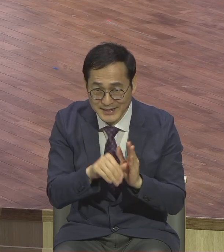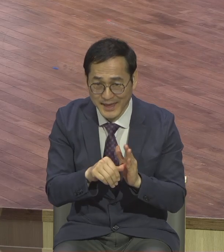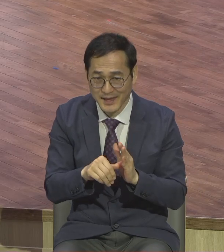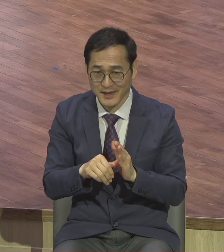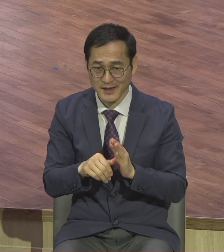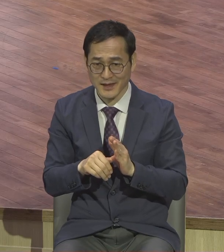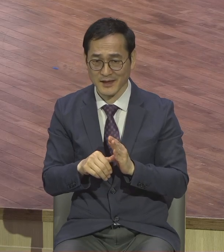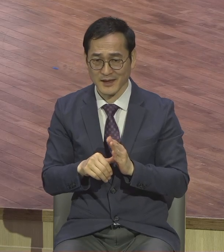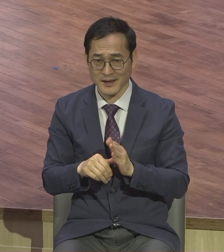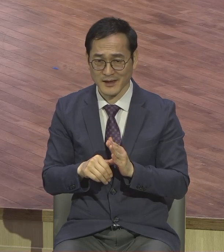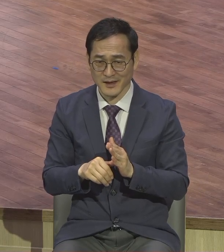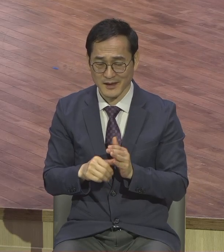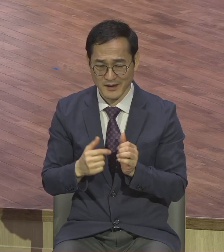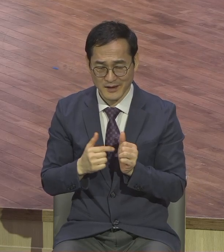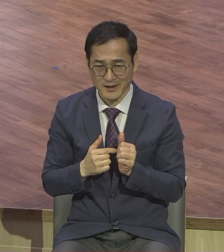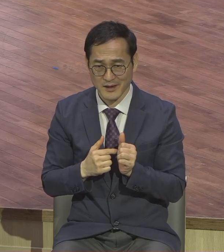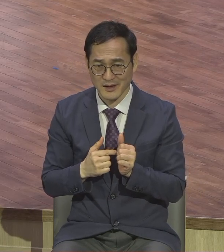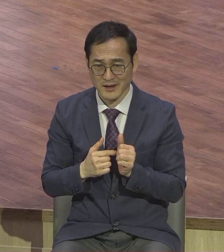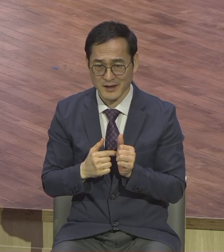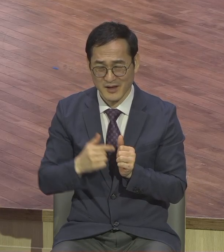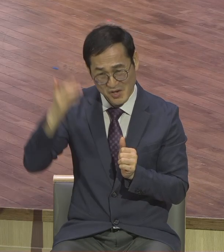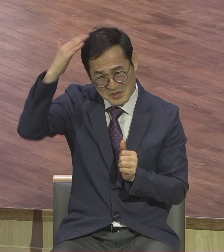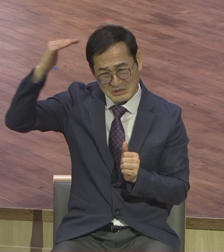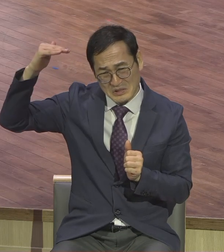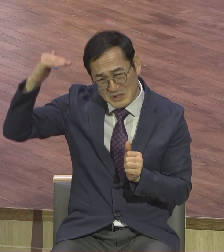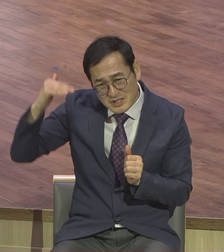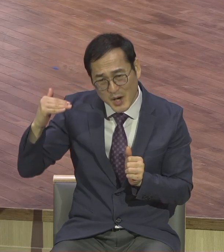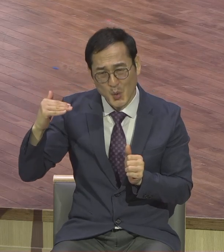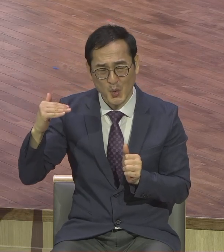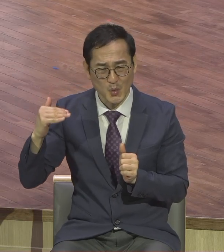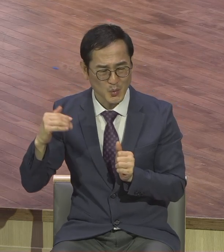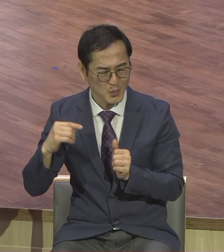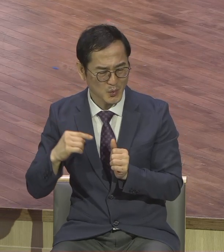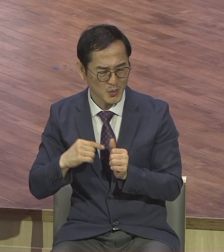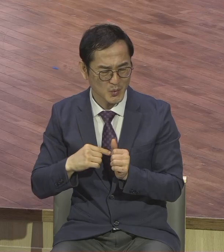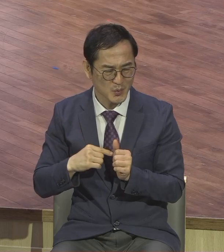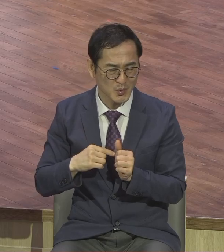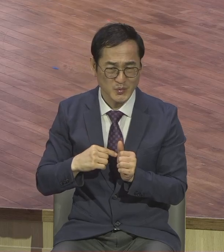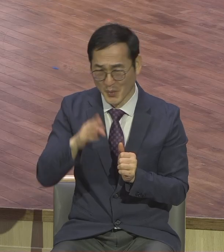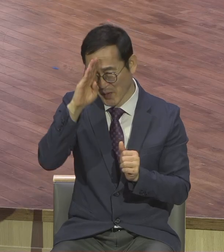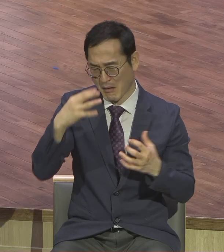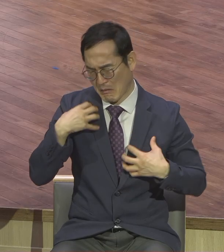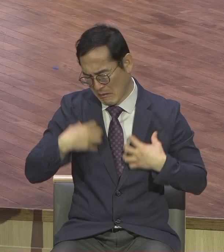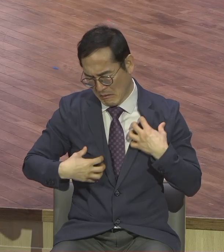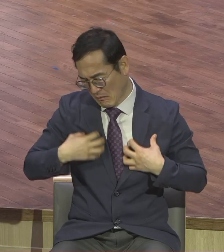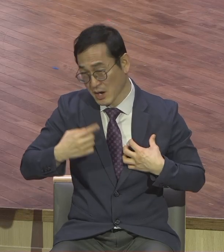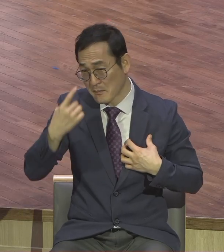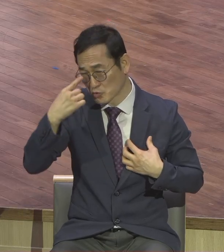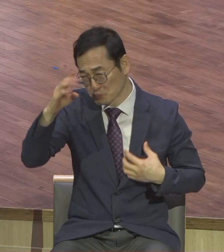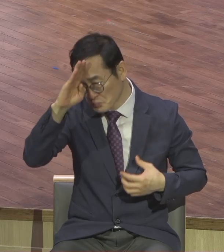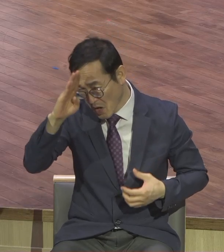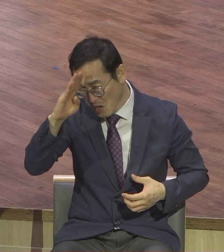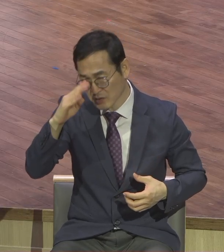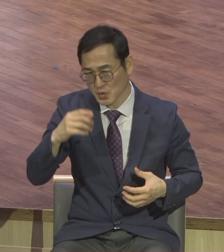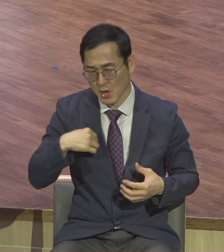외모적인 것뿐만 아니라 가지고 있었던 이 질병 안질과